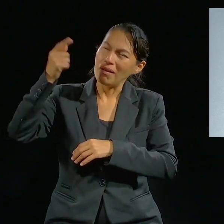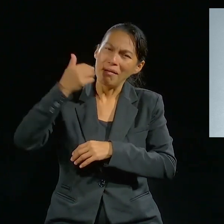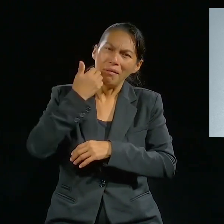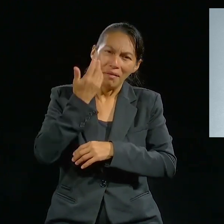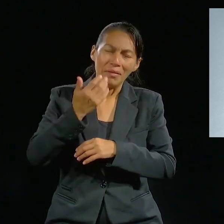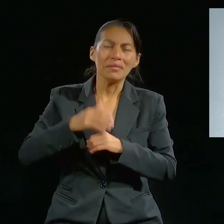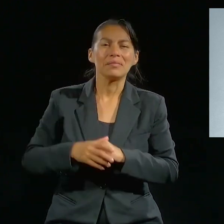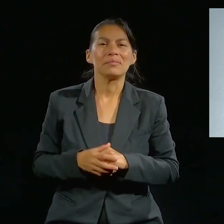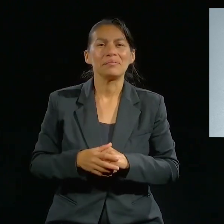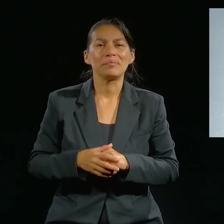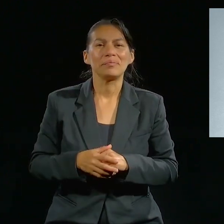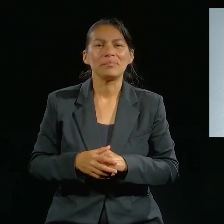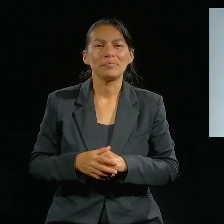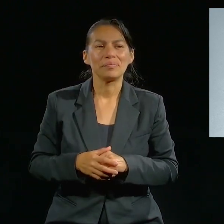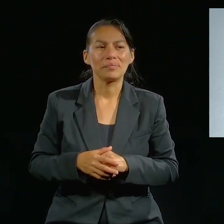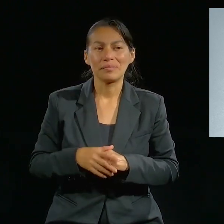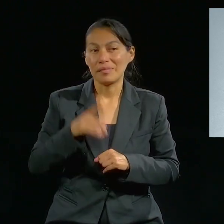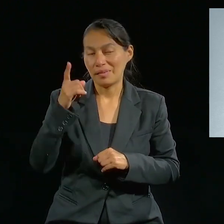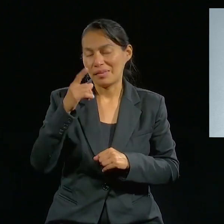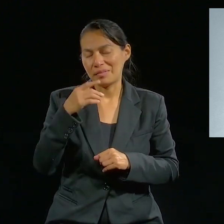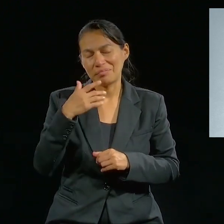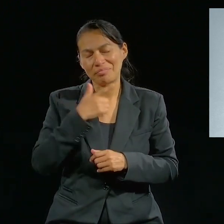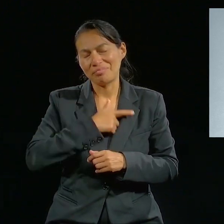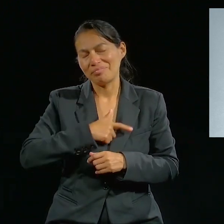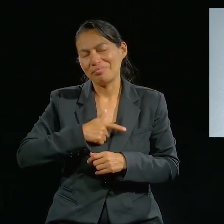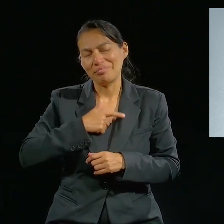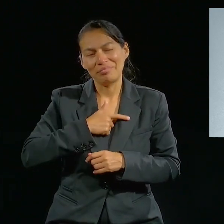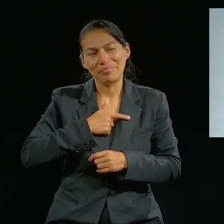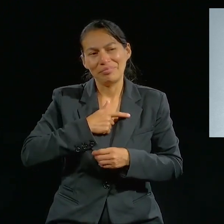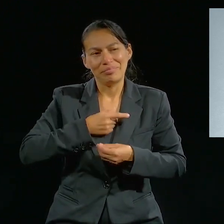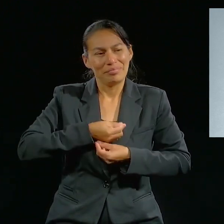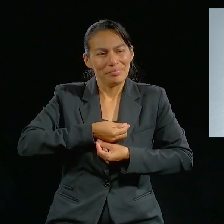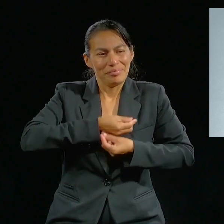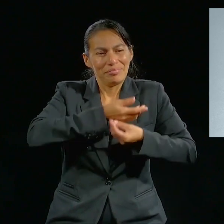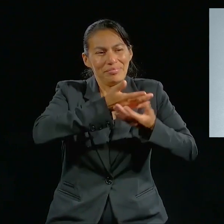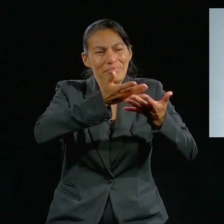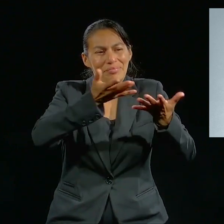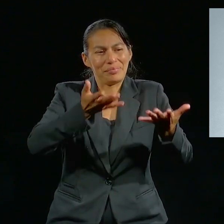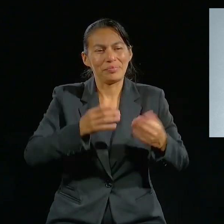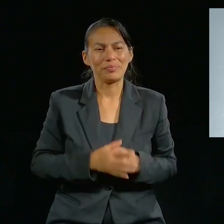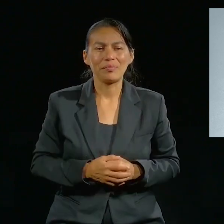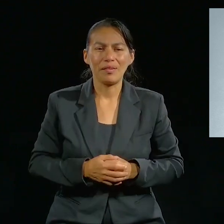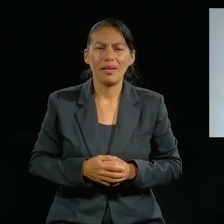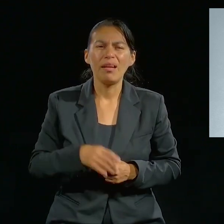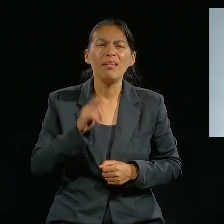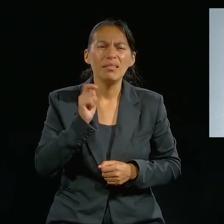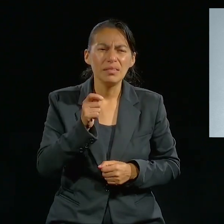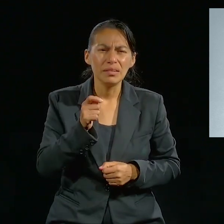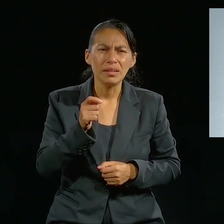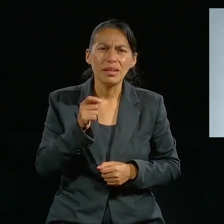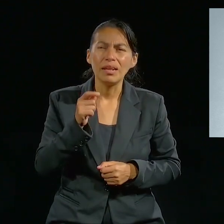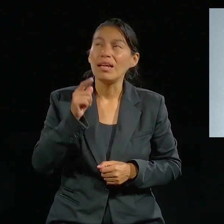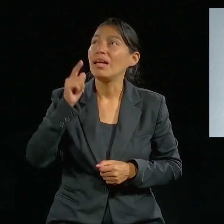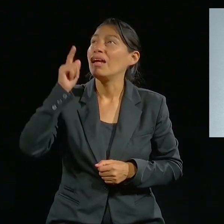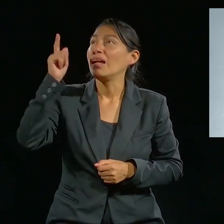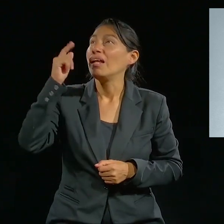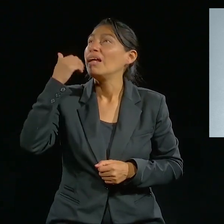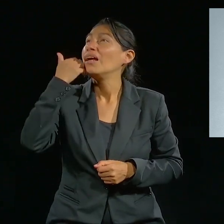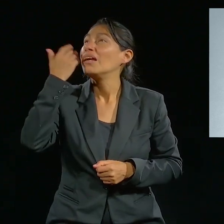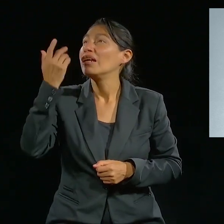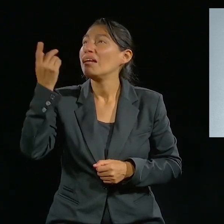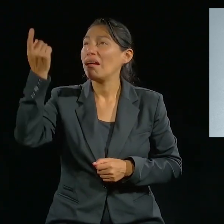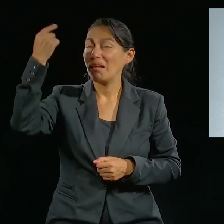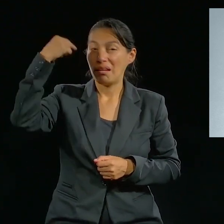como dicen, de mil amores. Es decir, anhela tomar